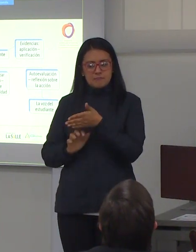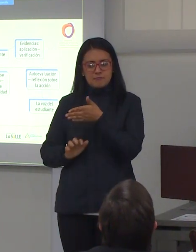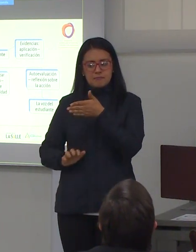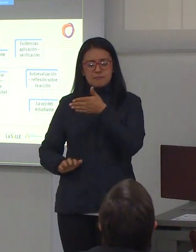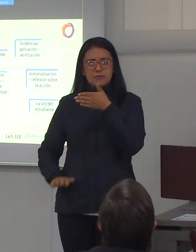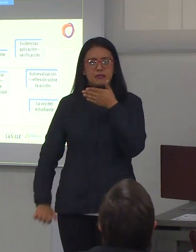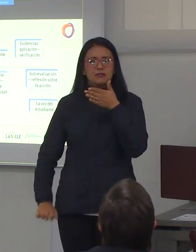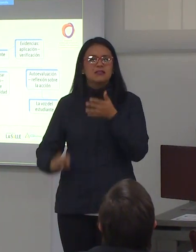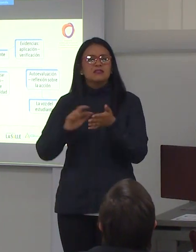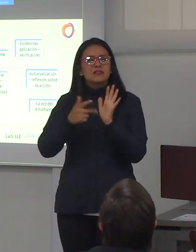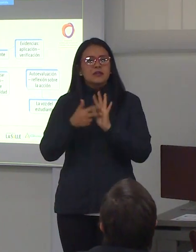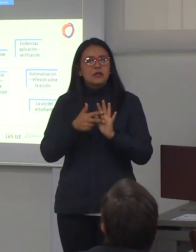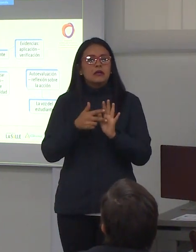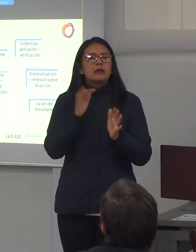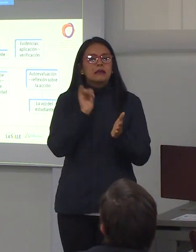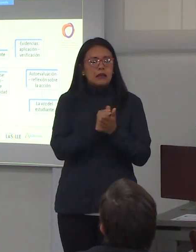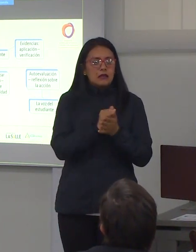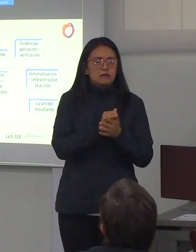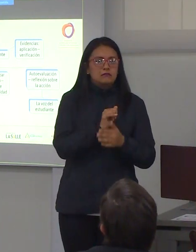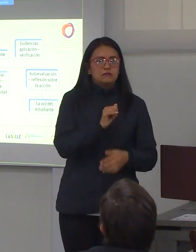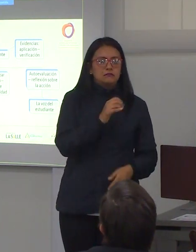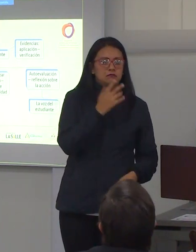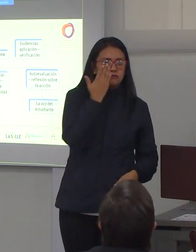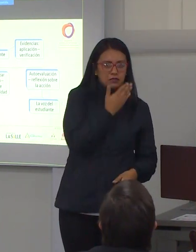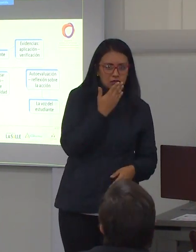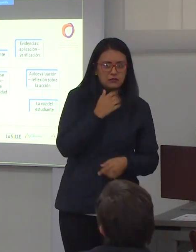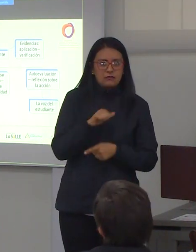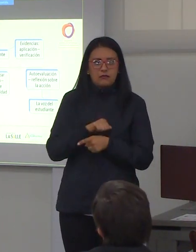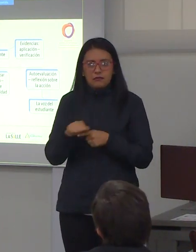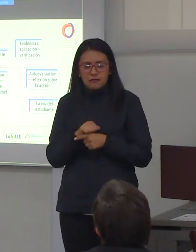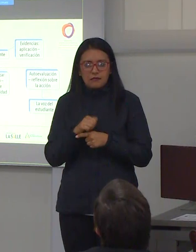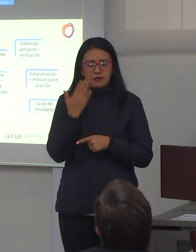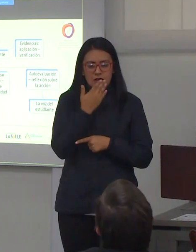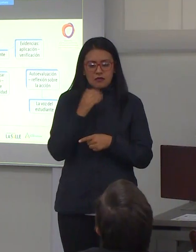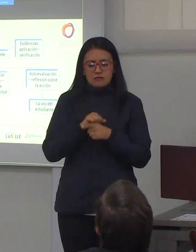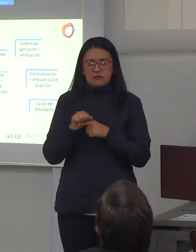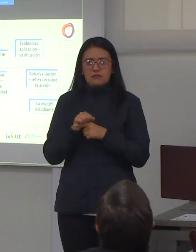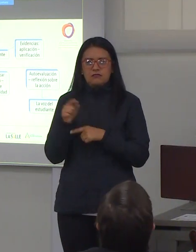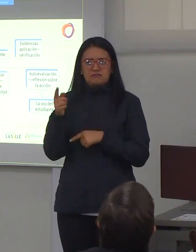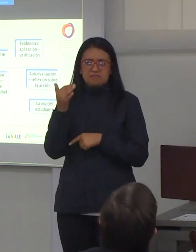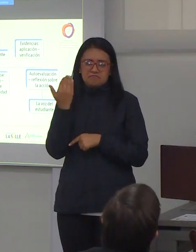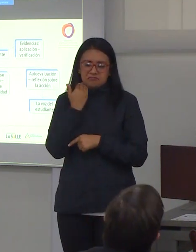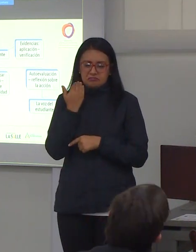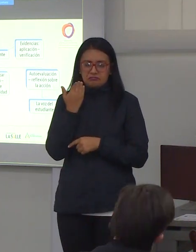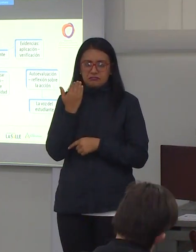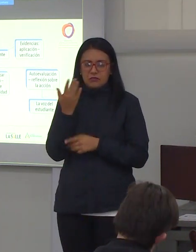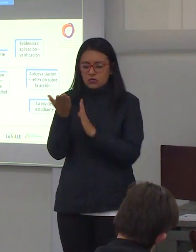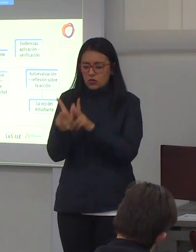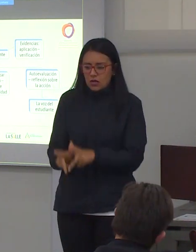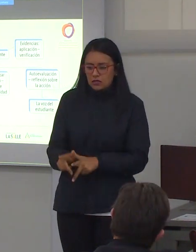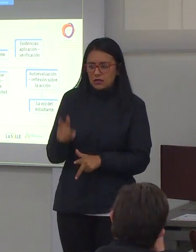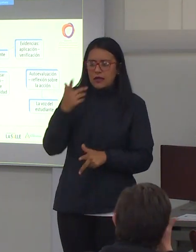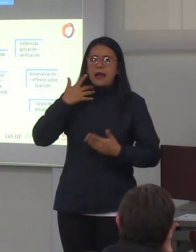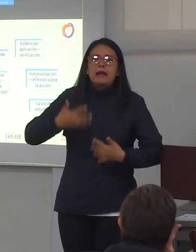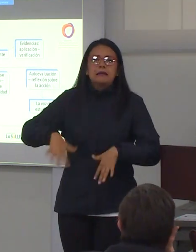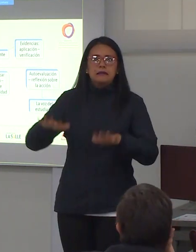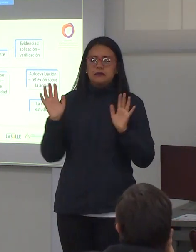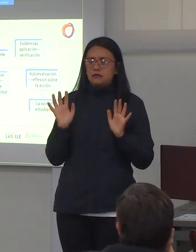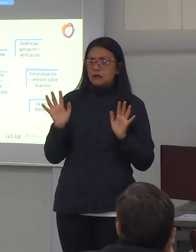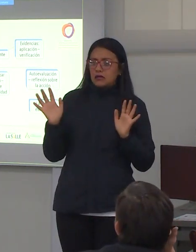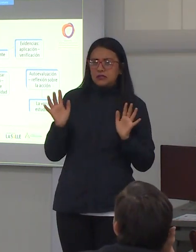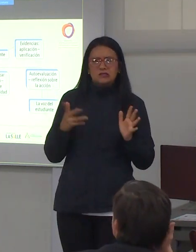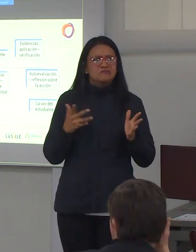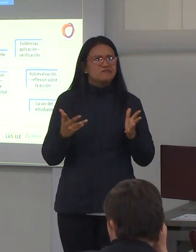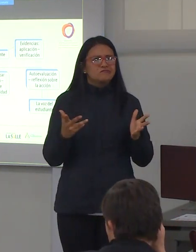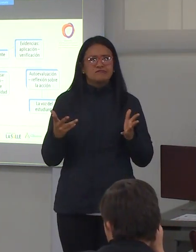tiene que ver ensayo y aporto o sea eso evita que entonces el estudiante esté ahí al azar con digamos